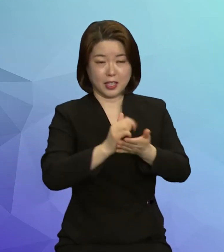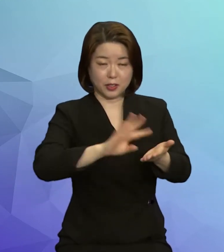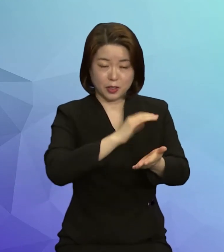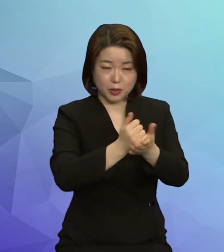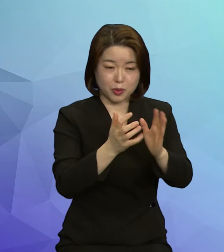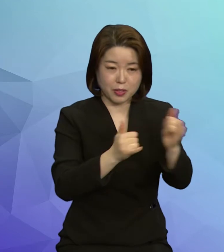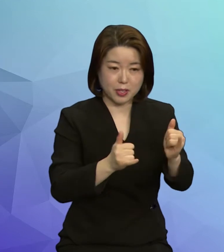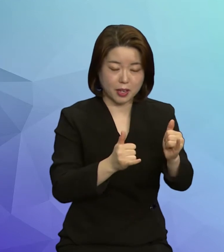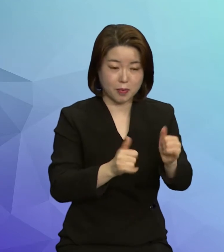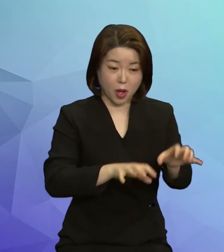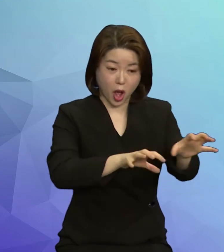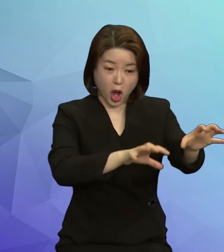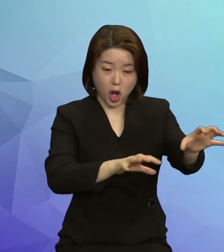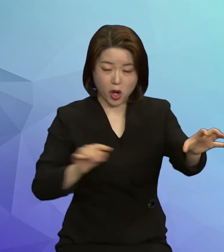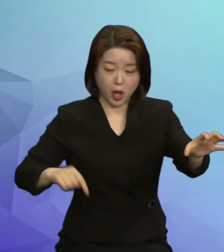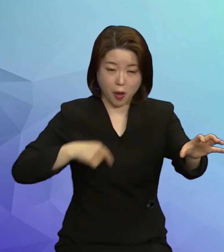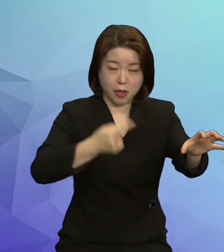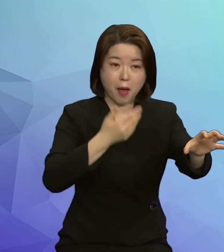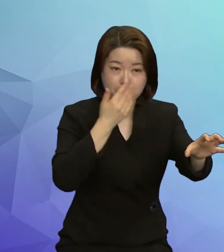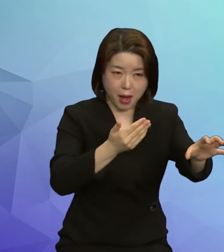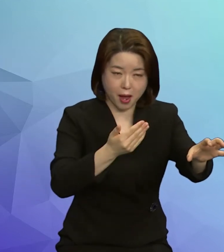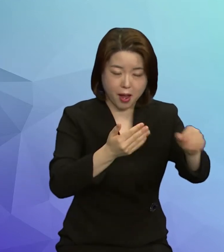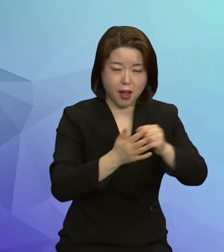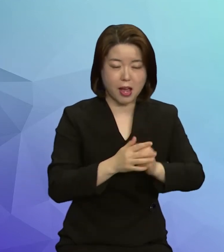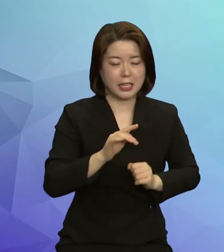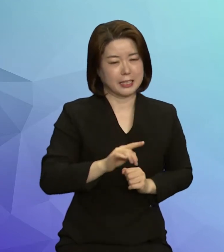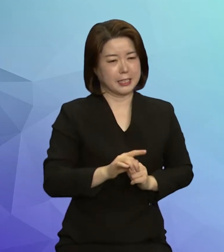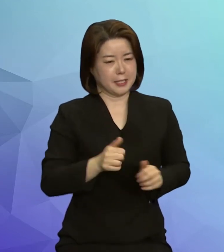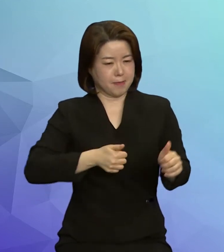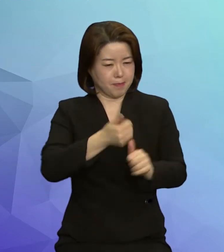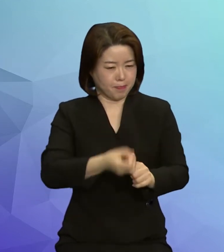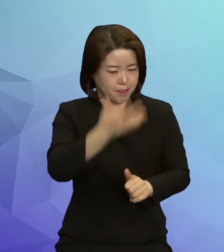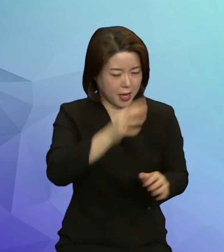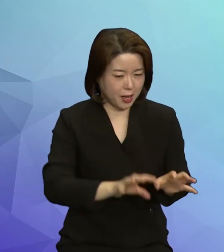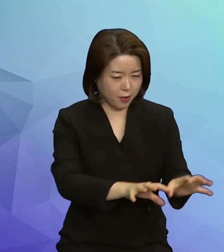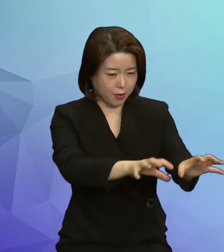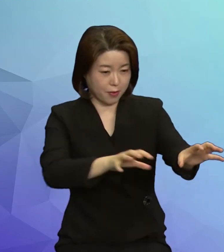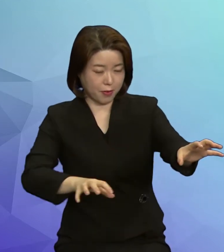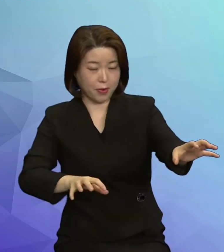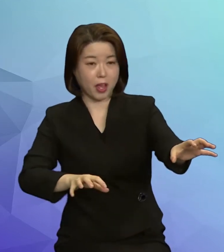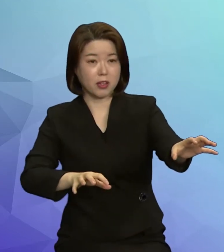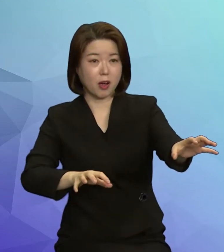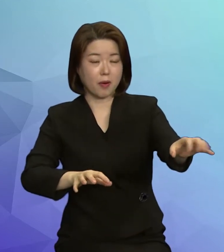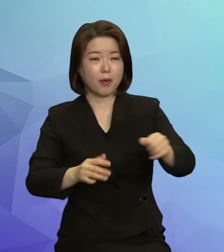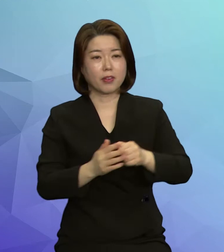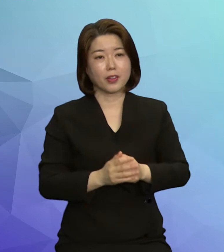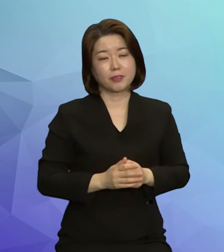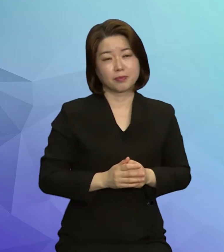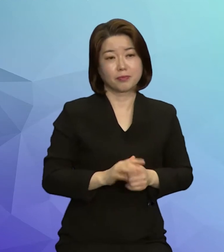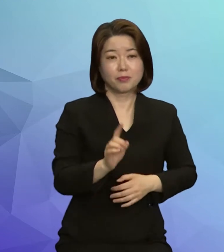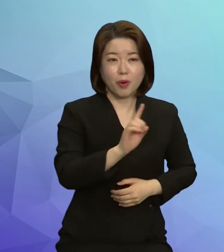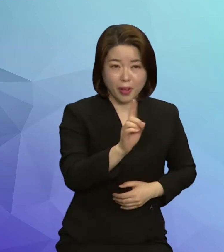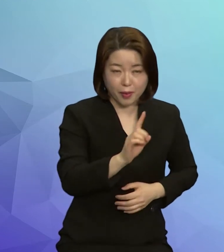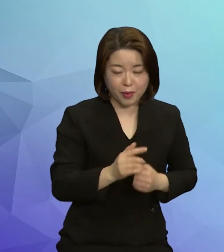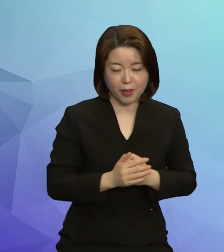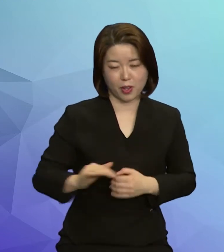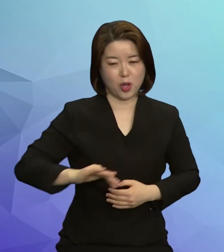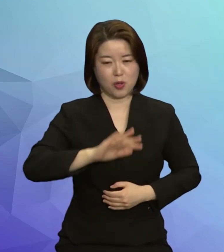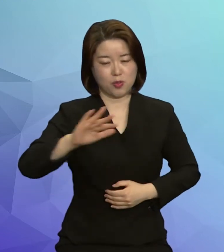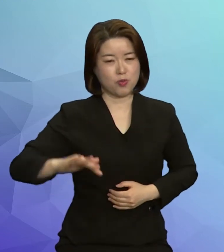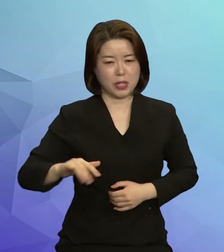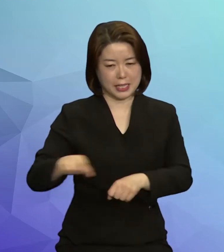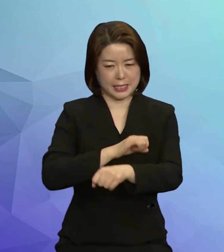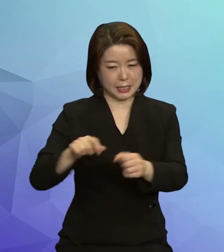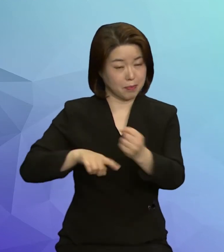개선 행렬에 참가해 있는 사람입니다. 이 개선 행렬이라고 하는 것은 요즘 우리로서는